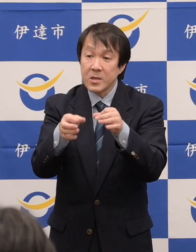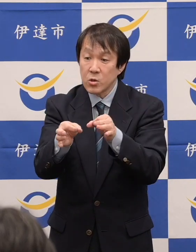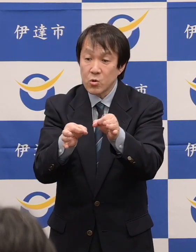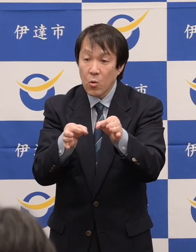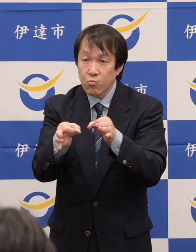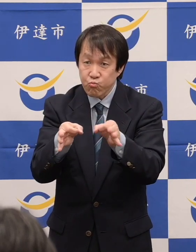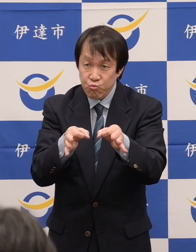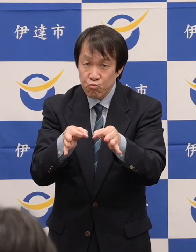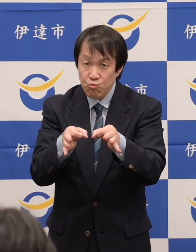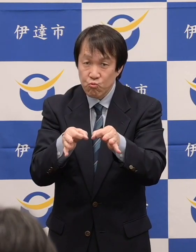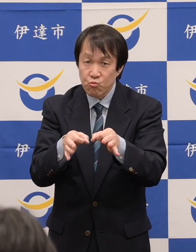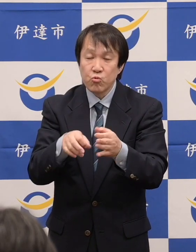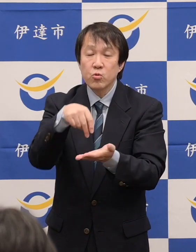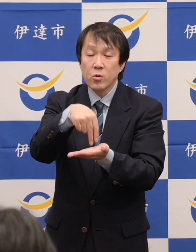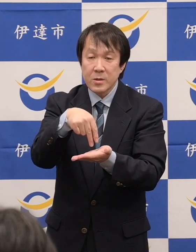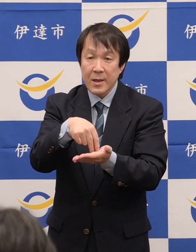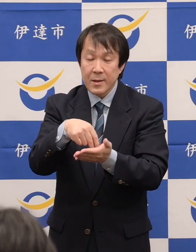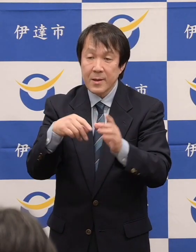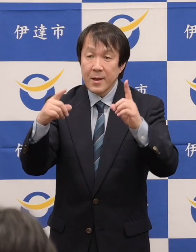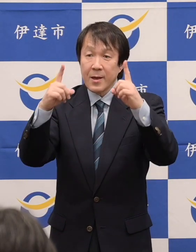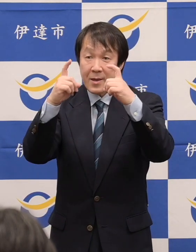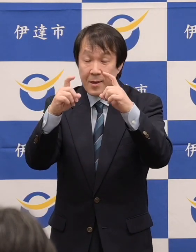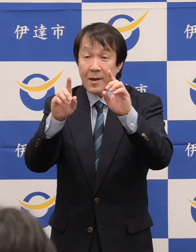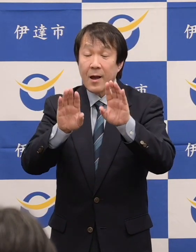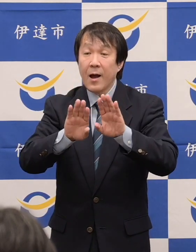して、玄関を入りまして、